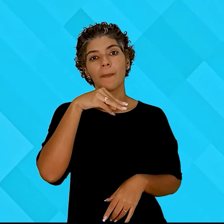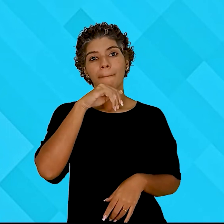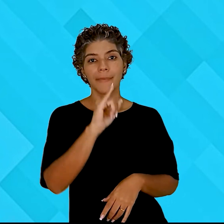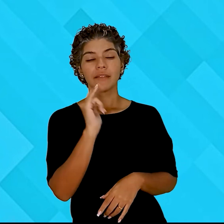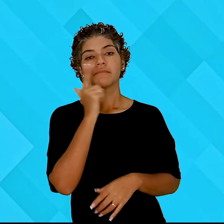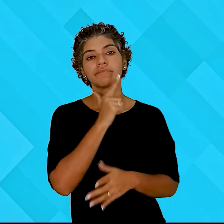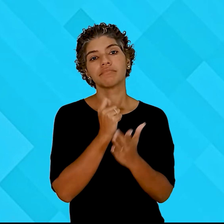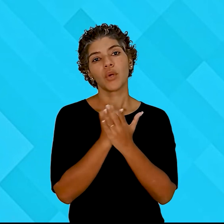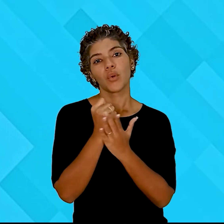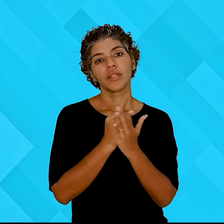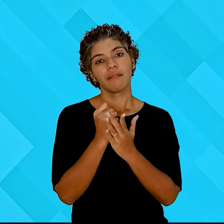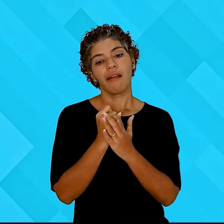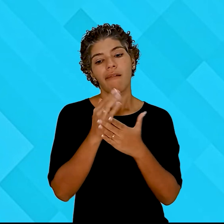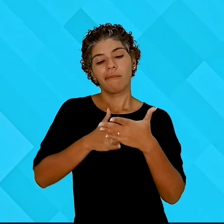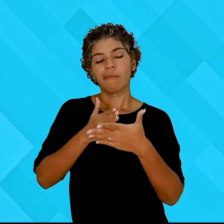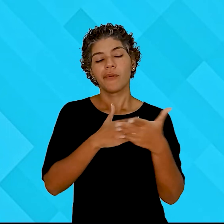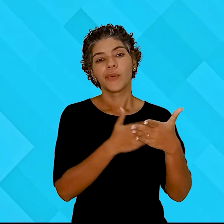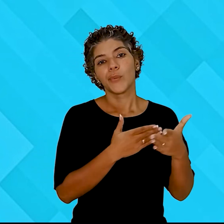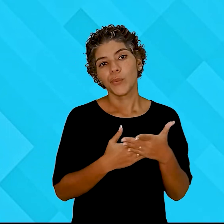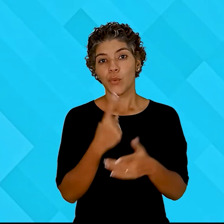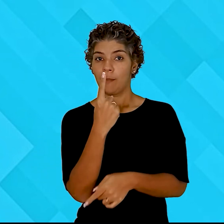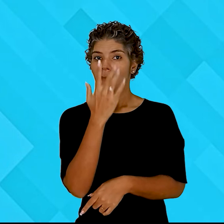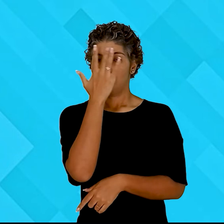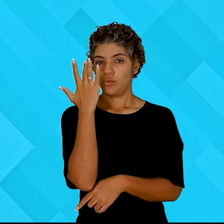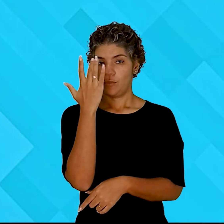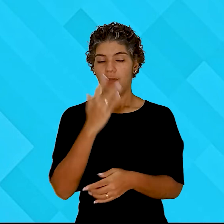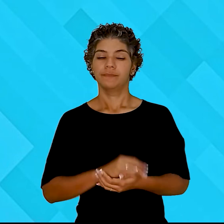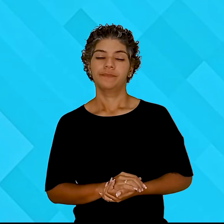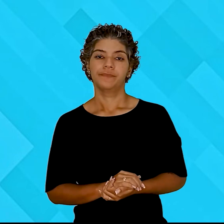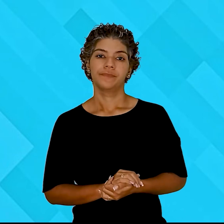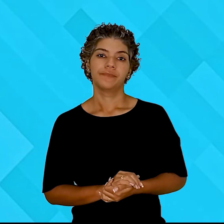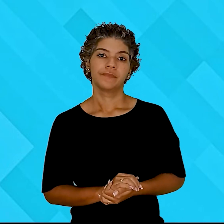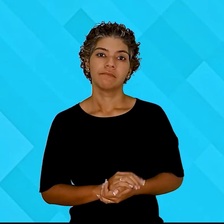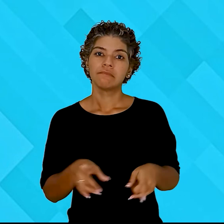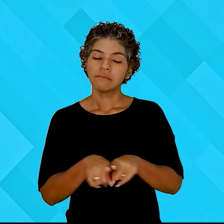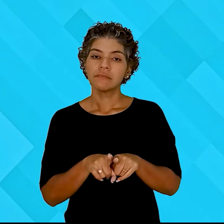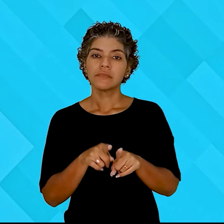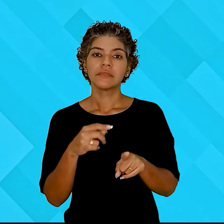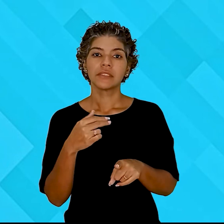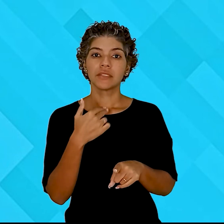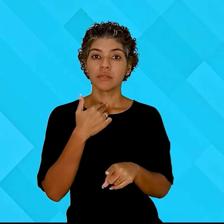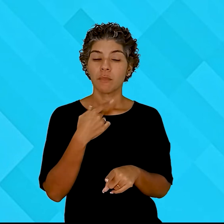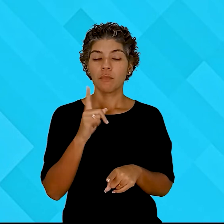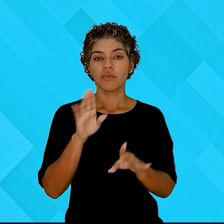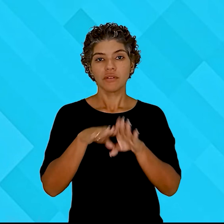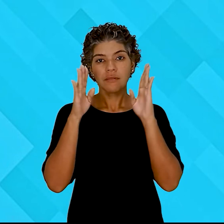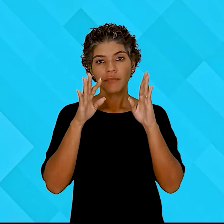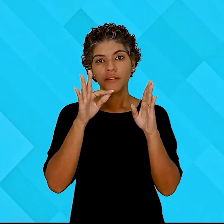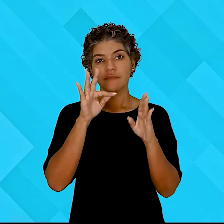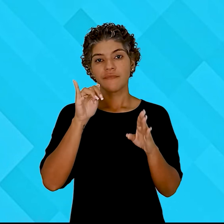microempreendedor individual, você vai ter certa dificuldade. Você só pode contratar uma pessoa. Você não pode abrir filiais. É uma questão